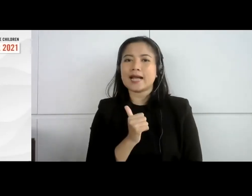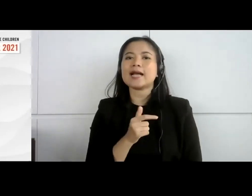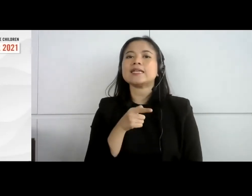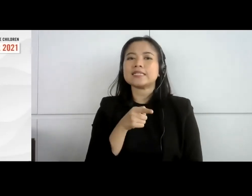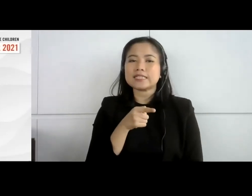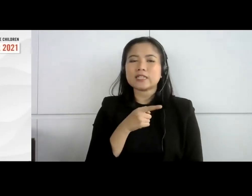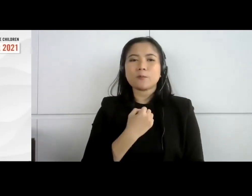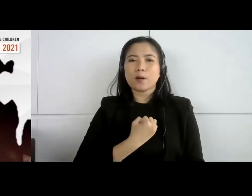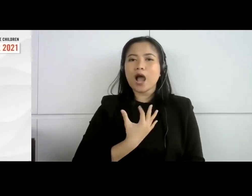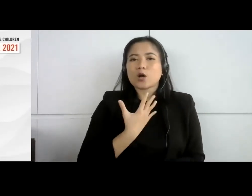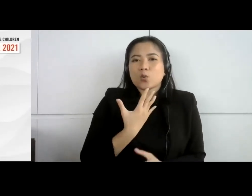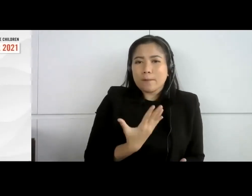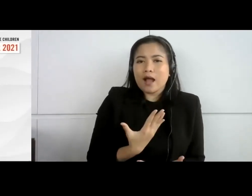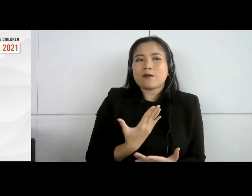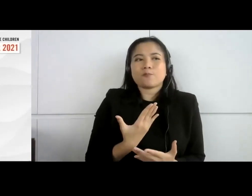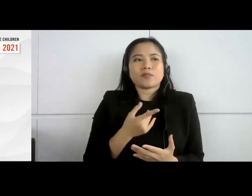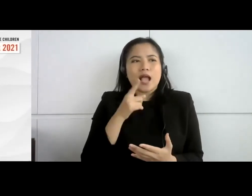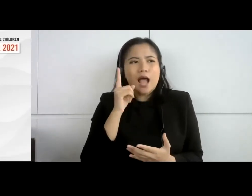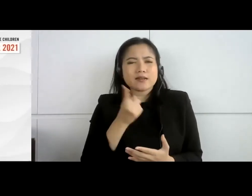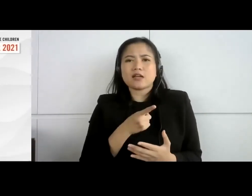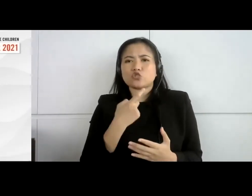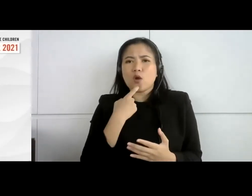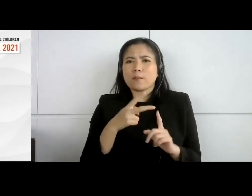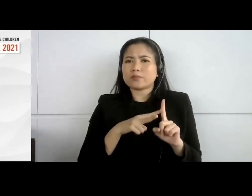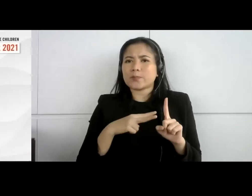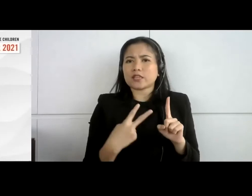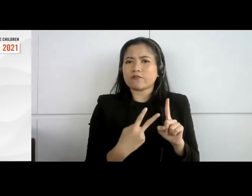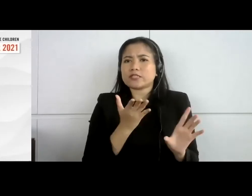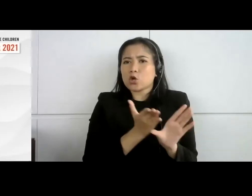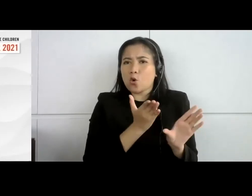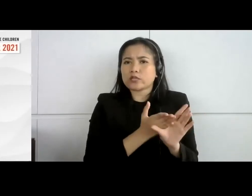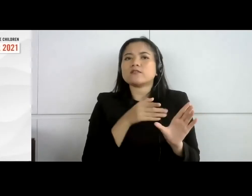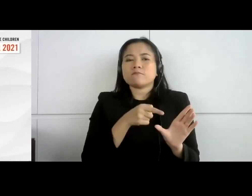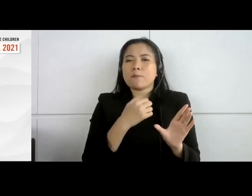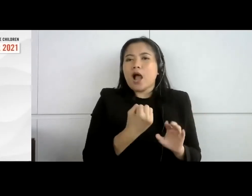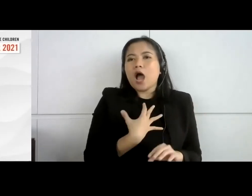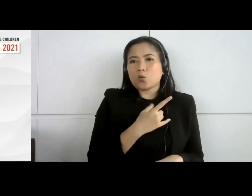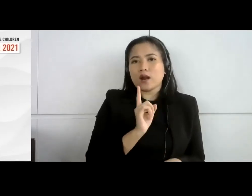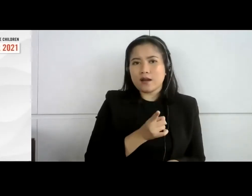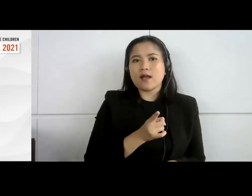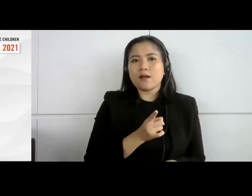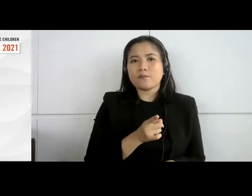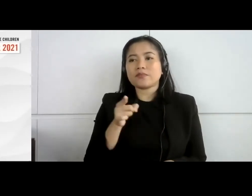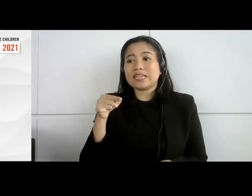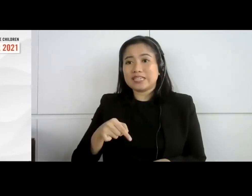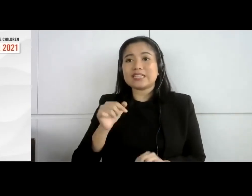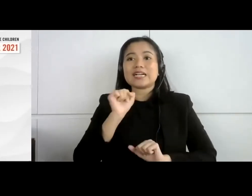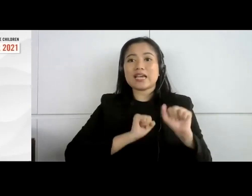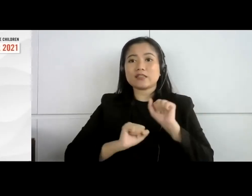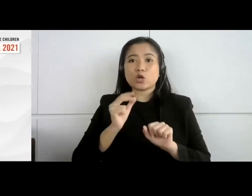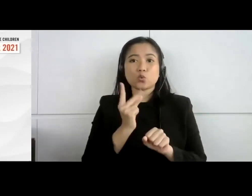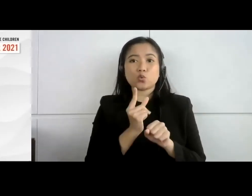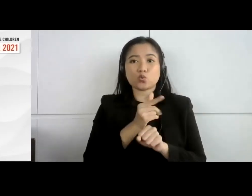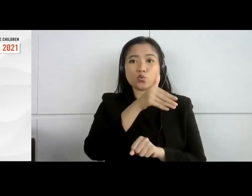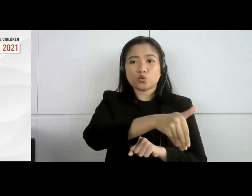juga tentu mempengaruhi aspek psikologi peserta didik. Selain itu, dengan adanya kegiatan guru kunjung ini